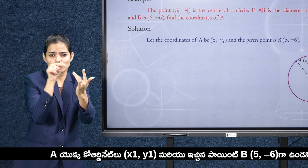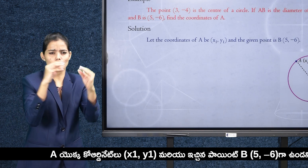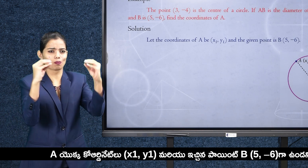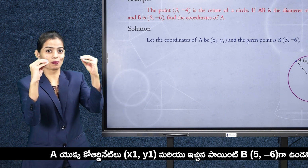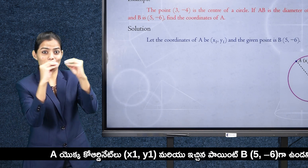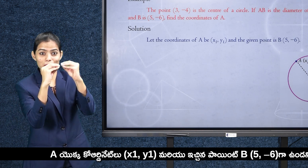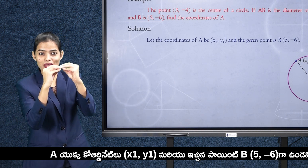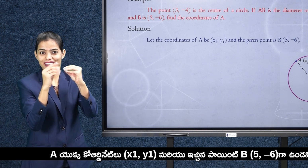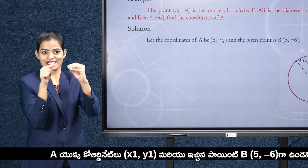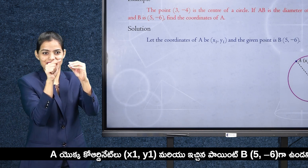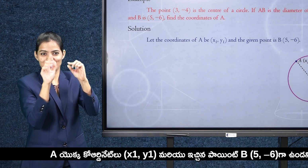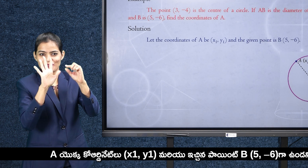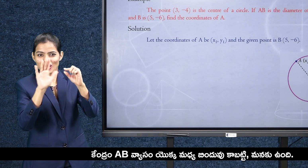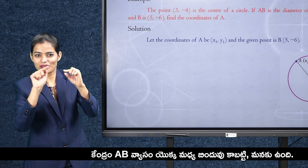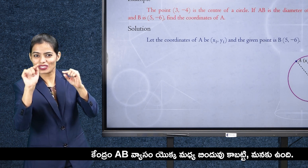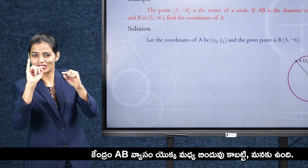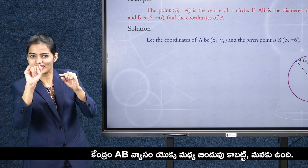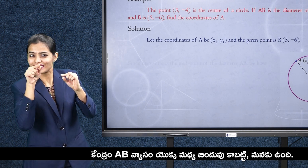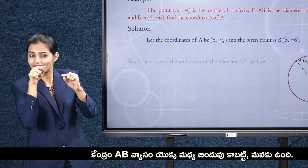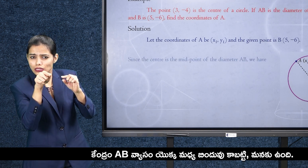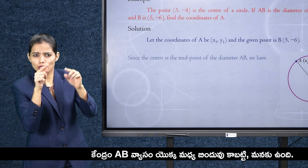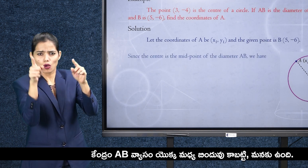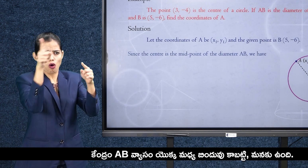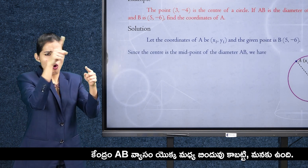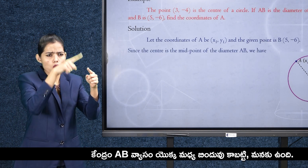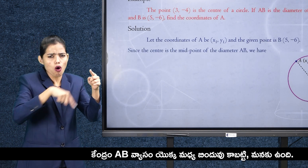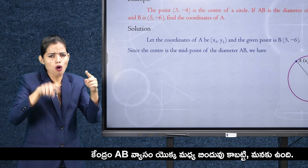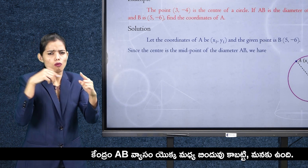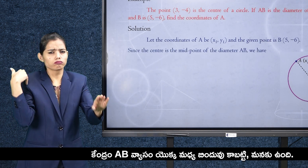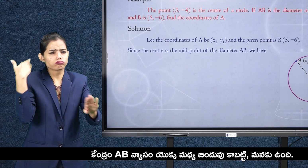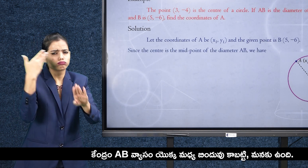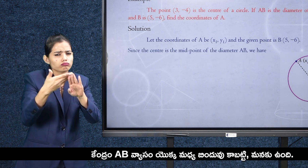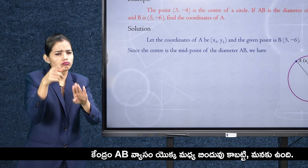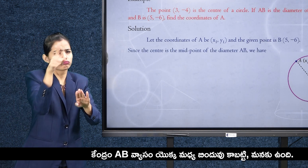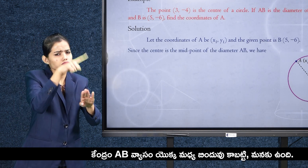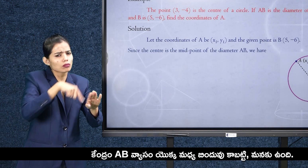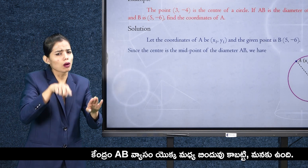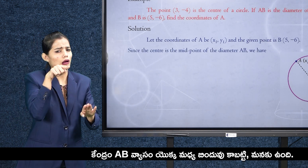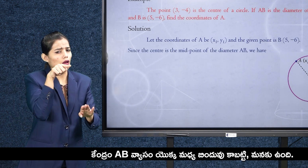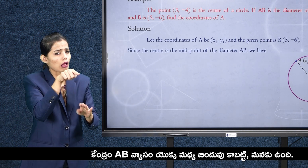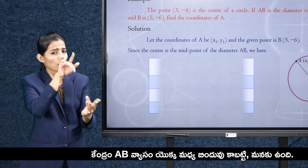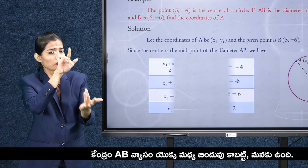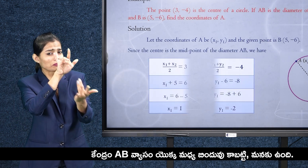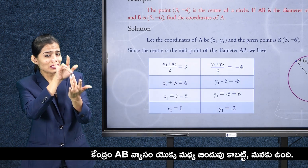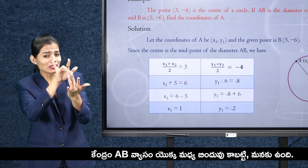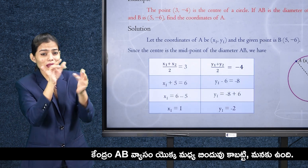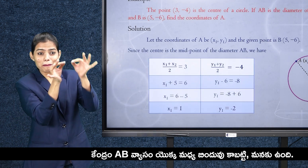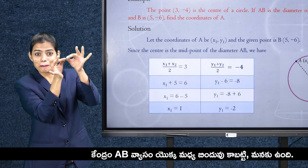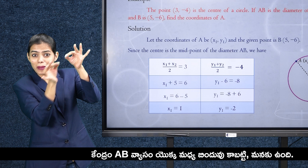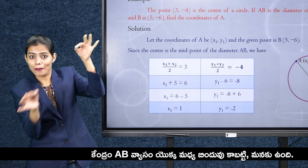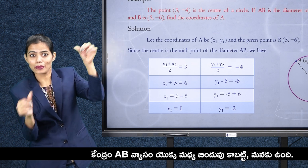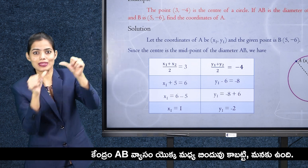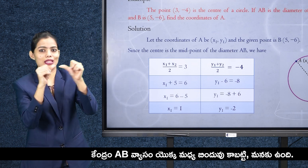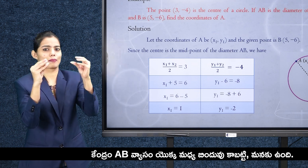5-6గా ఉండనివ్వండి. కేంద్రం AB వ్యాసం యొక్క మధ్య బిందువు కాబట్టి మనకు ఉంది.